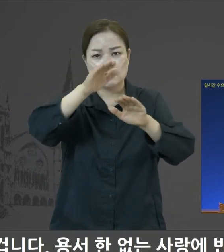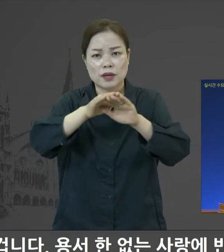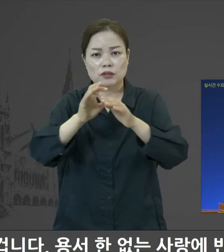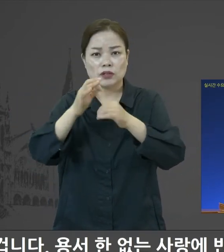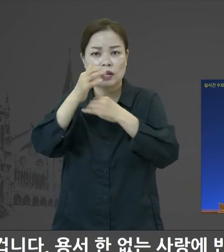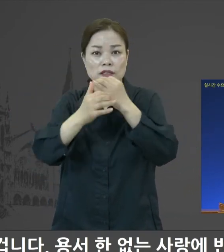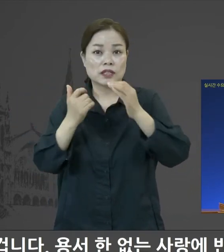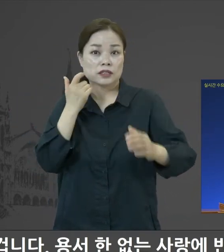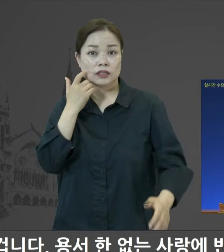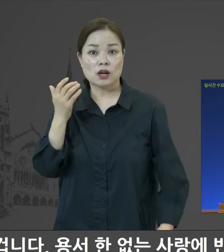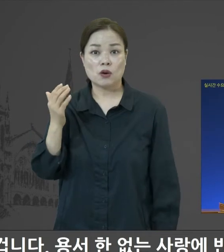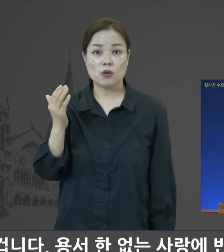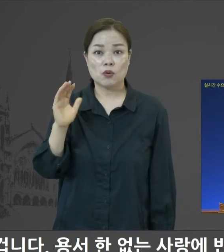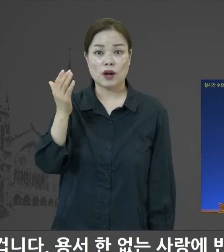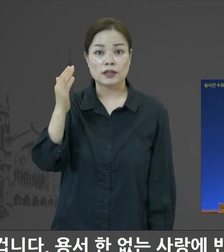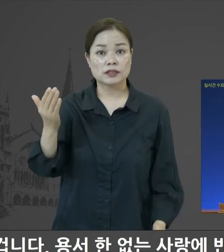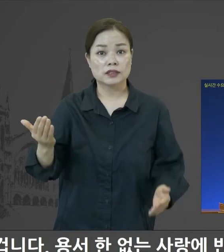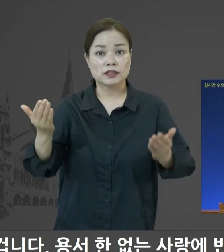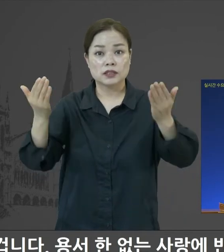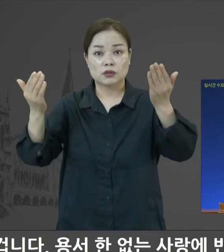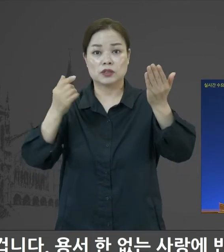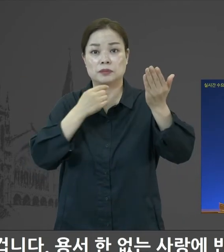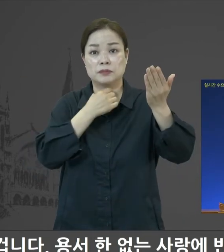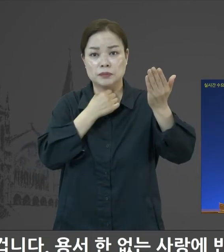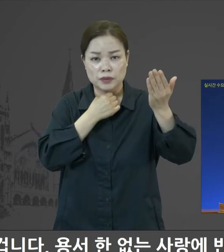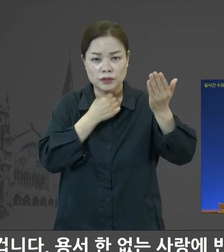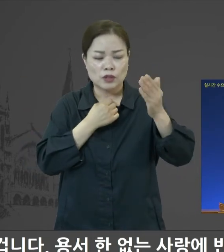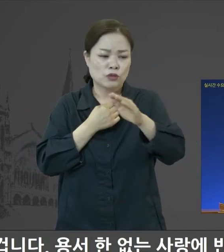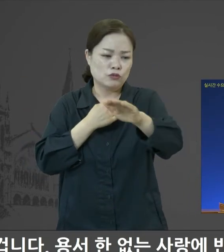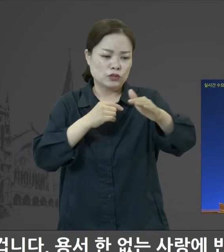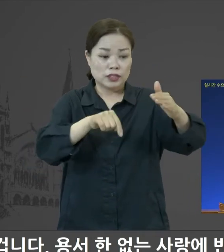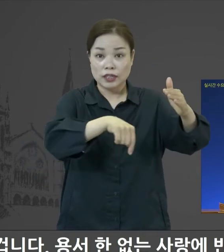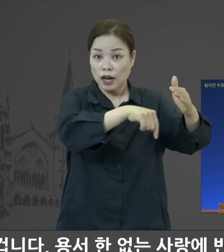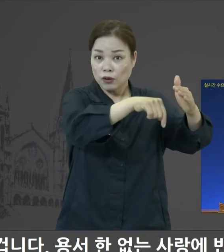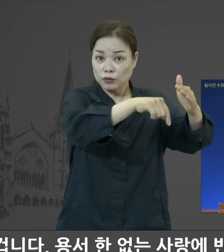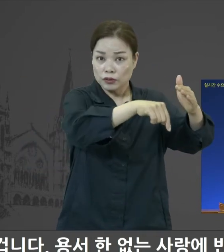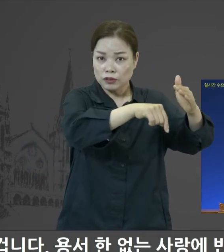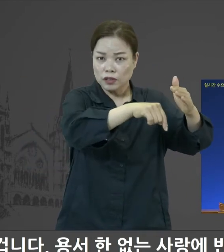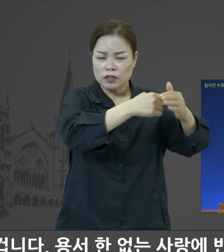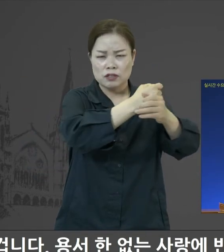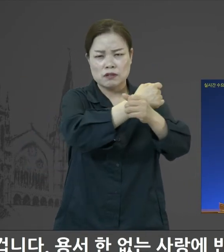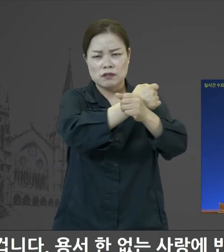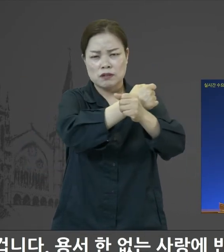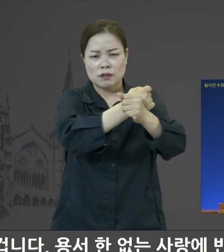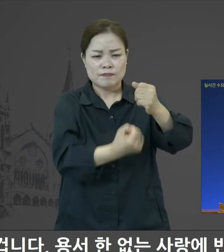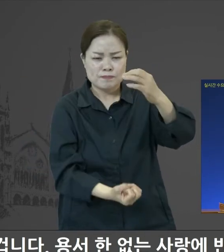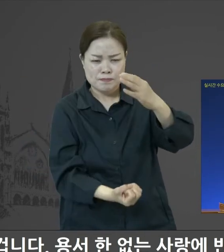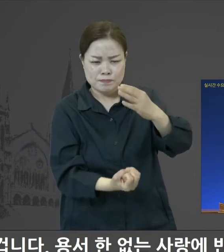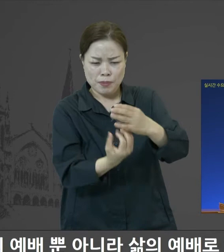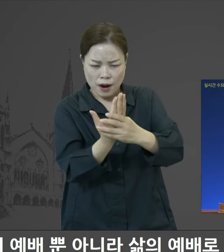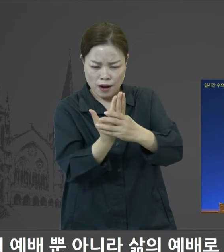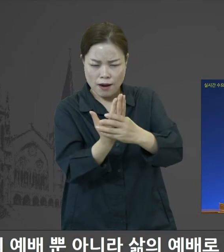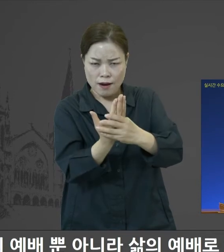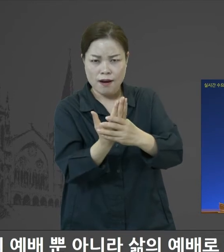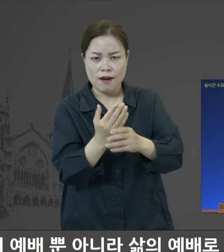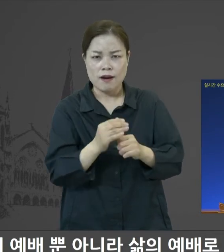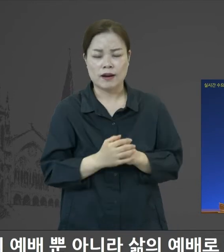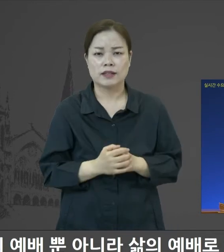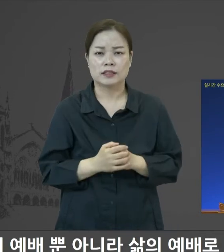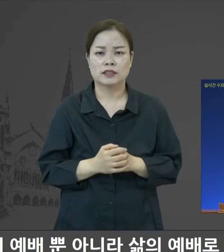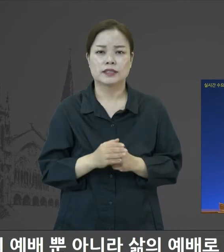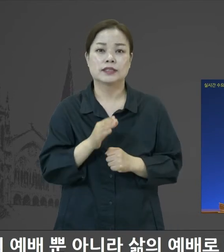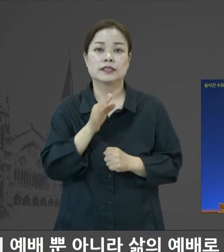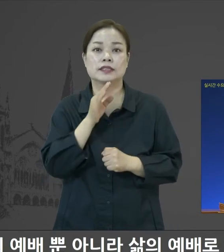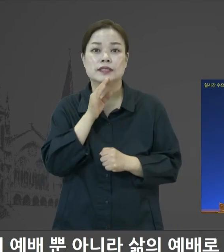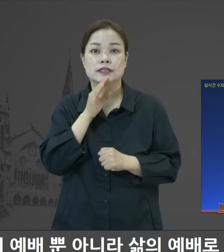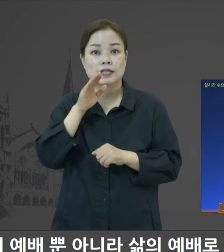하나님께 영광을 올려드리고 싶은, 그것이 우리 가운데 용솟음 치는 것, 그것이